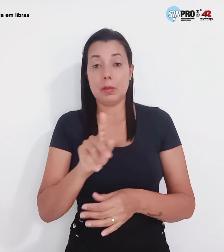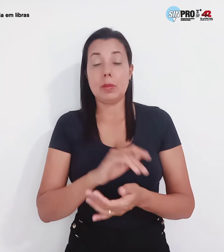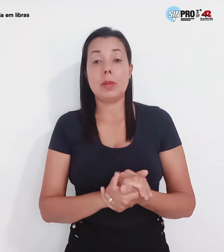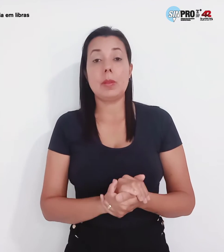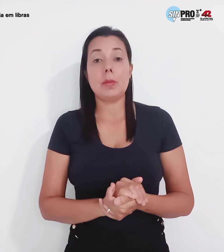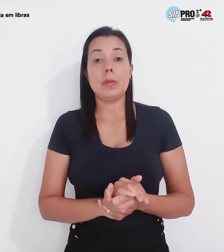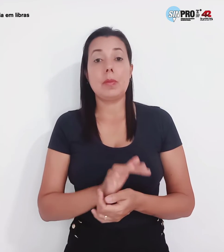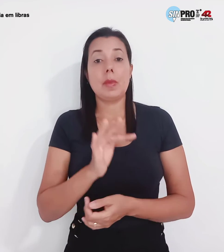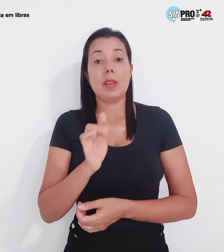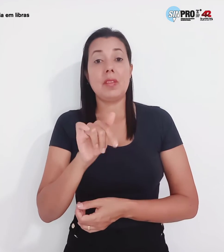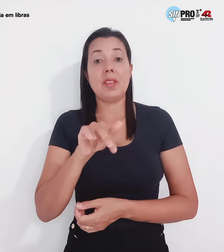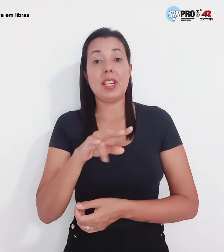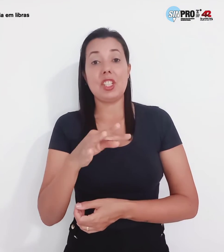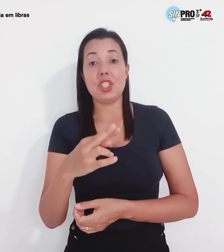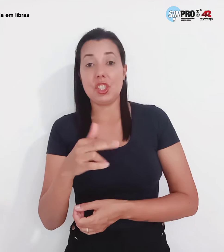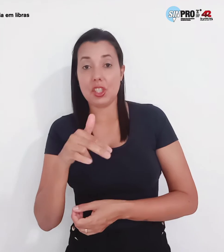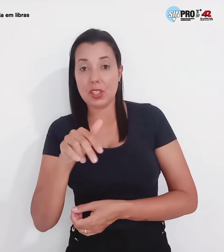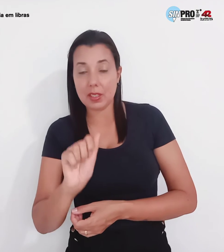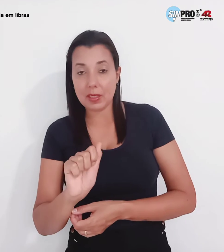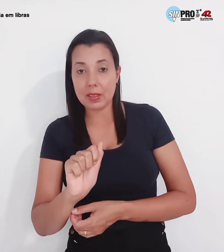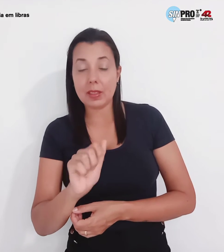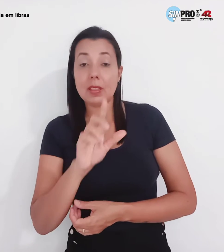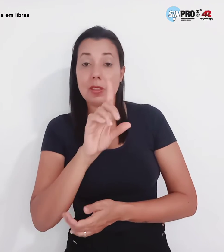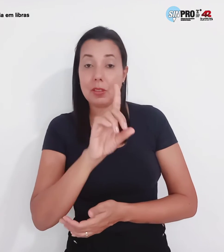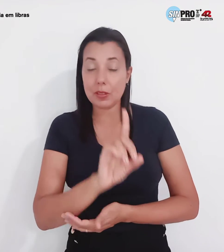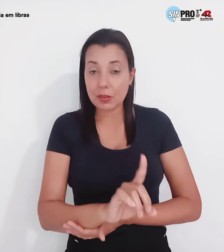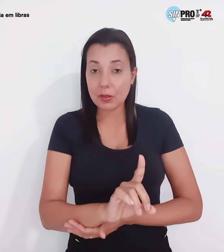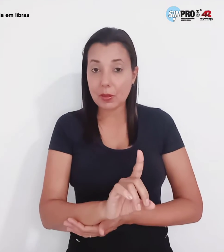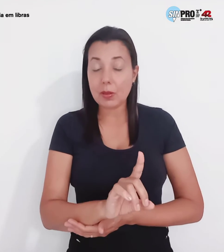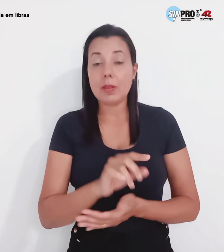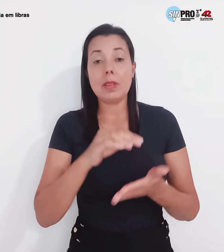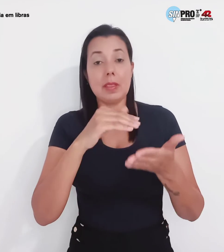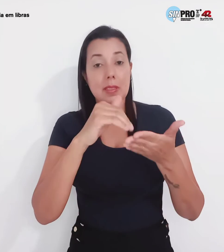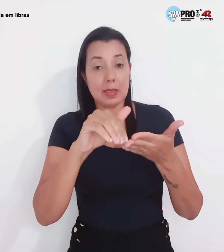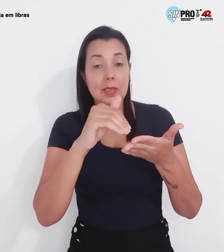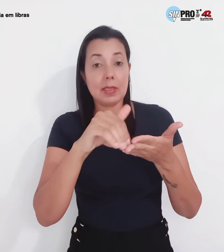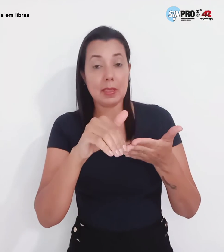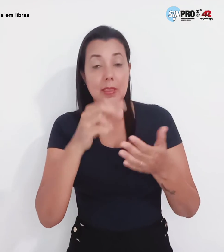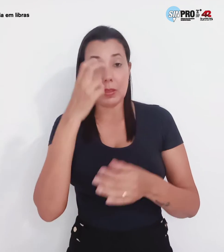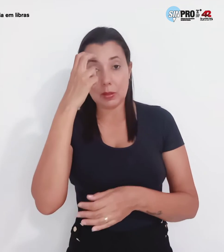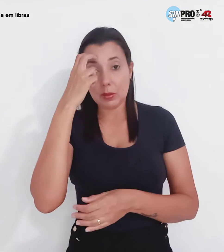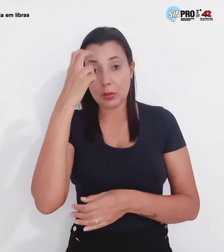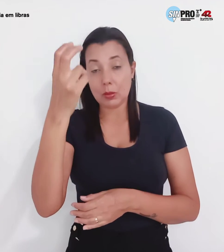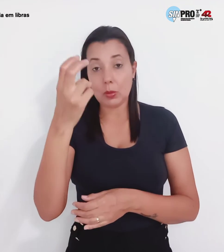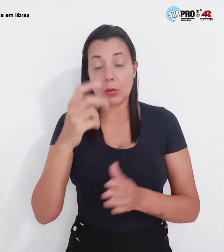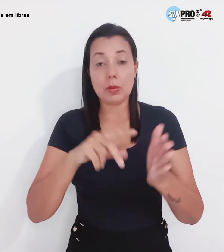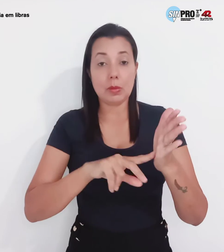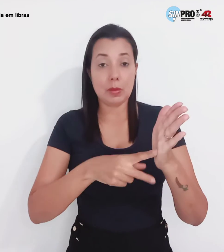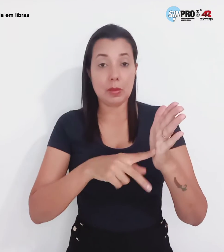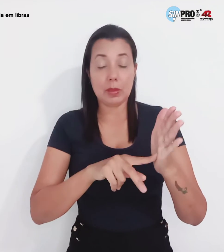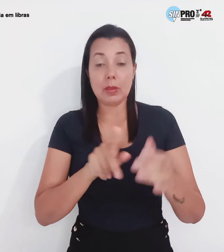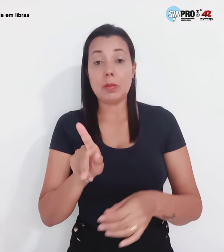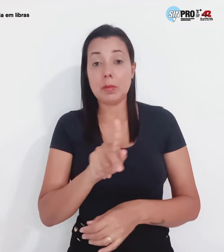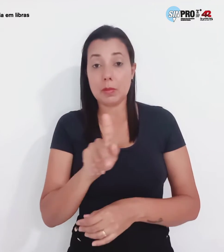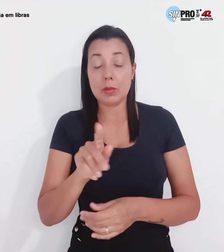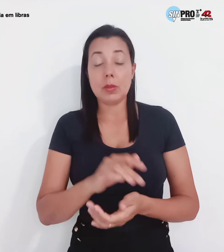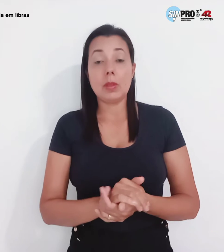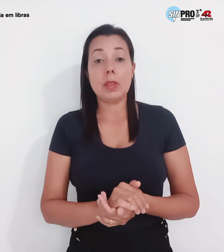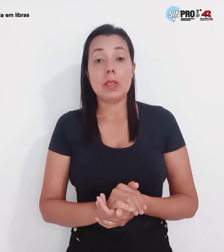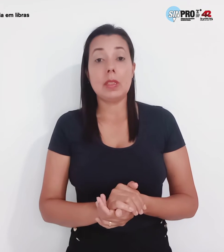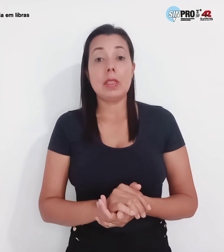Fatinha de Almeida, diretora da Secretaria de Cultura do SimproDF, Etião